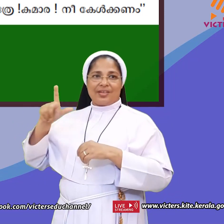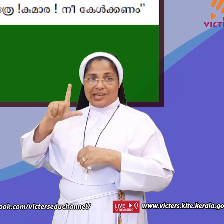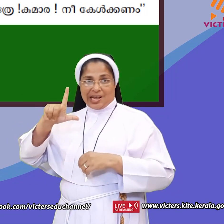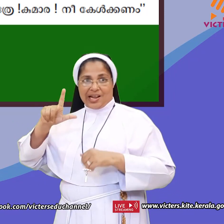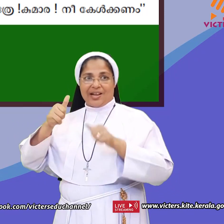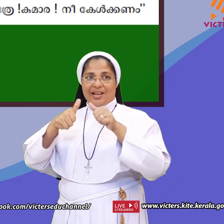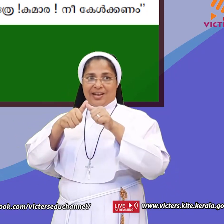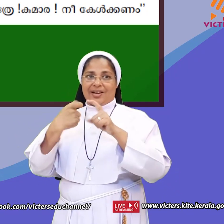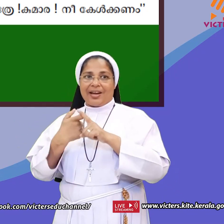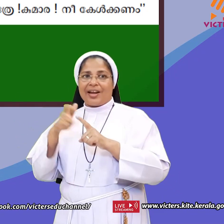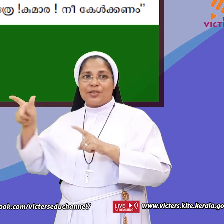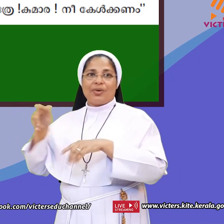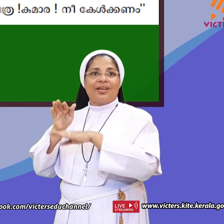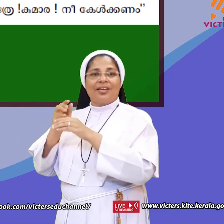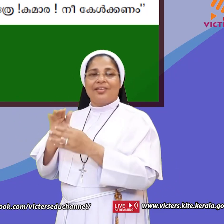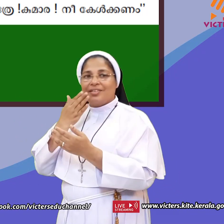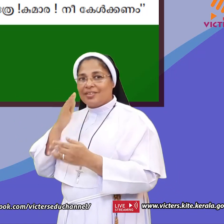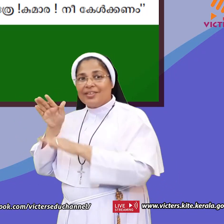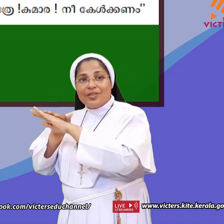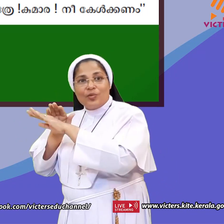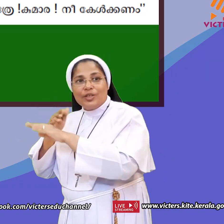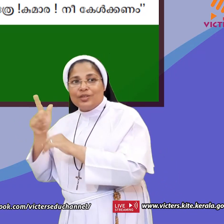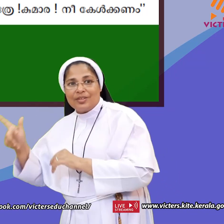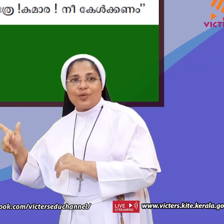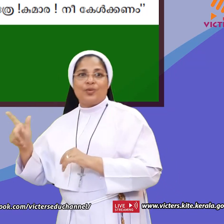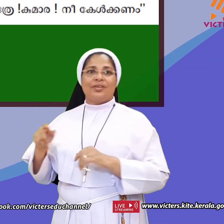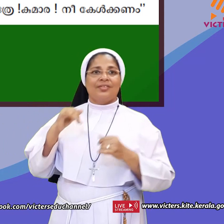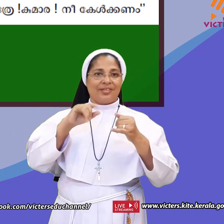ലക്ഷ്മണനോട് എത്രമാത്രം സ്നേഹമുണ്ട് എന്ന് വ്യക്തമാണ്.